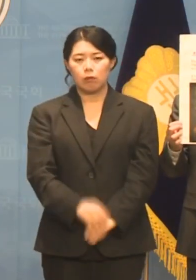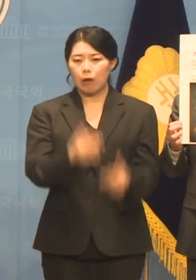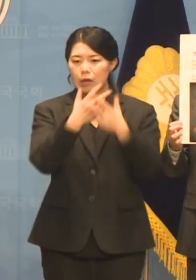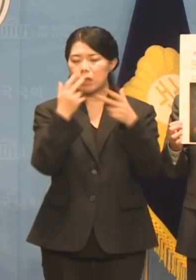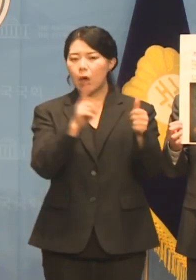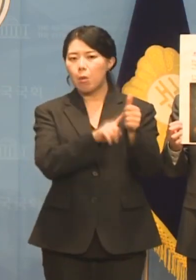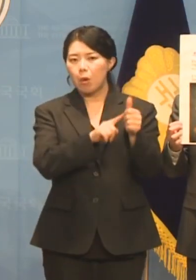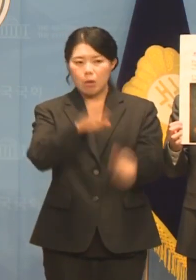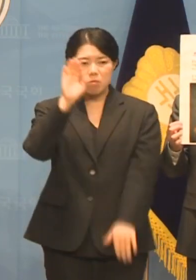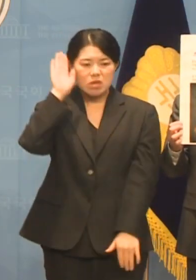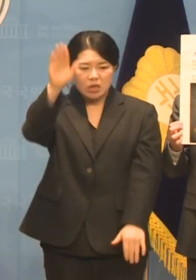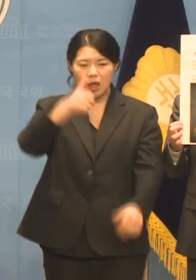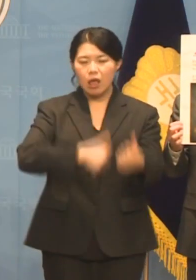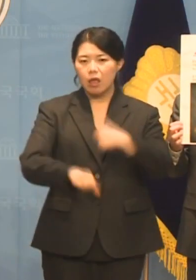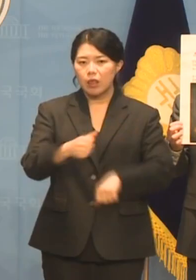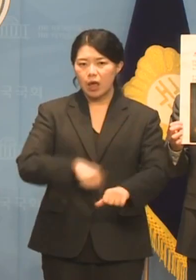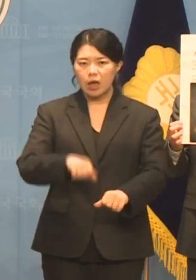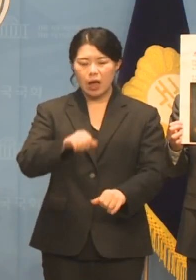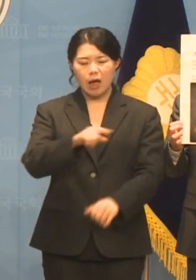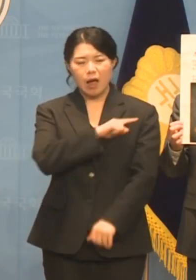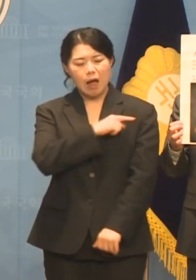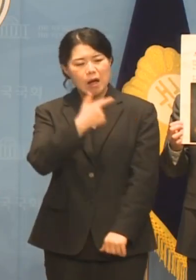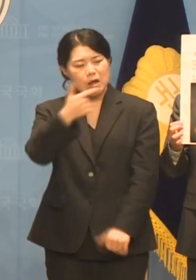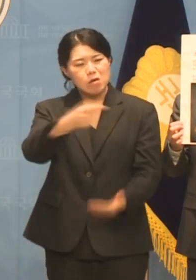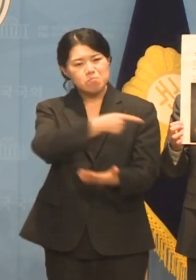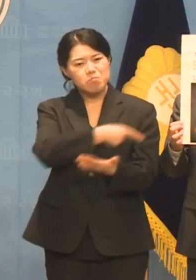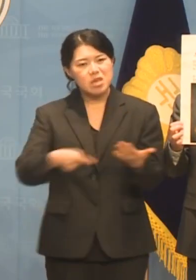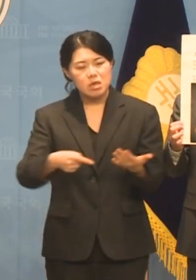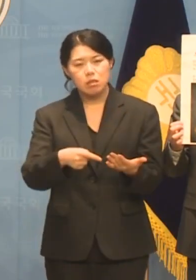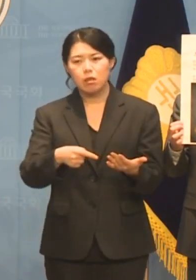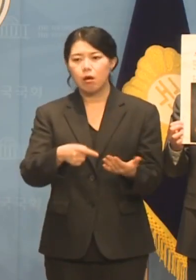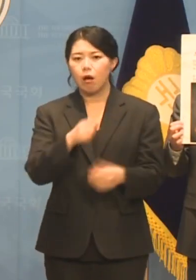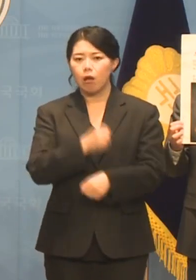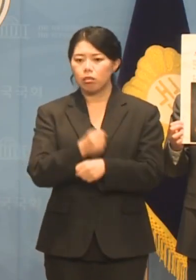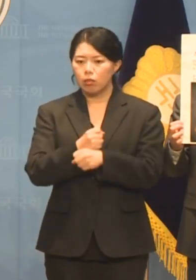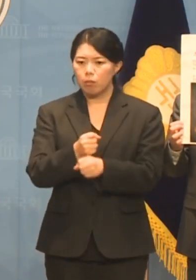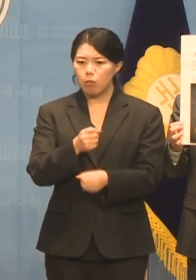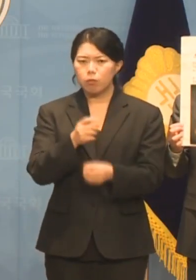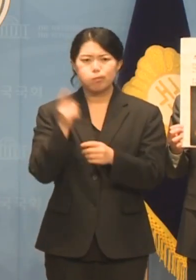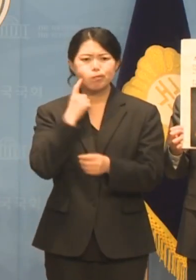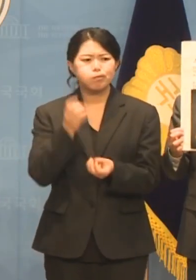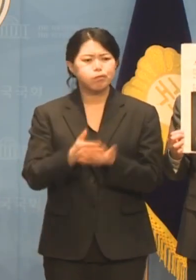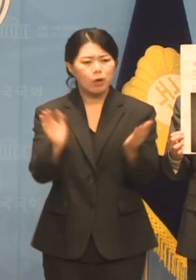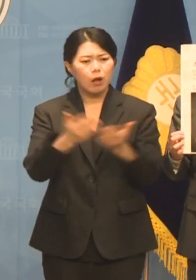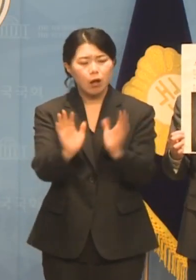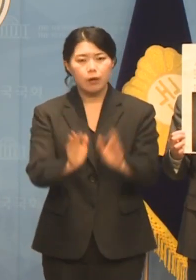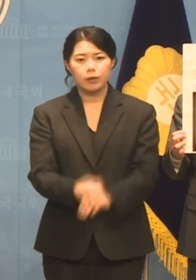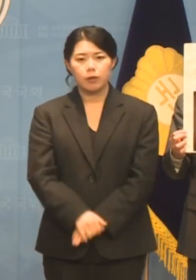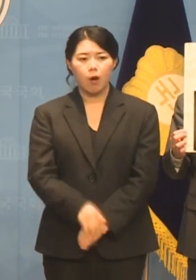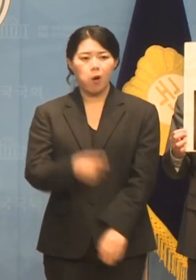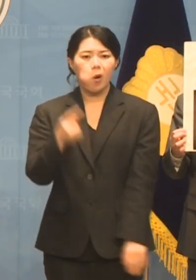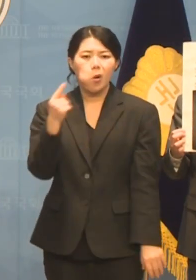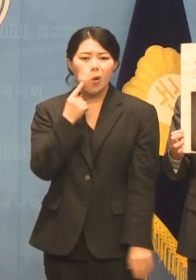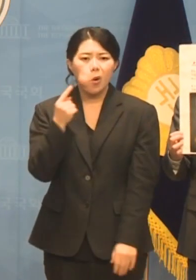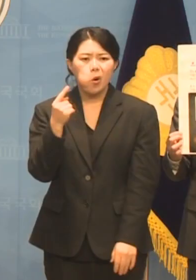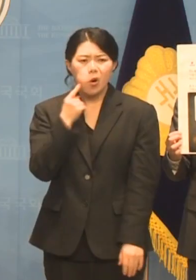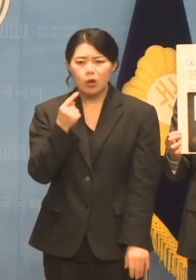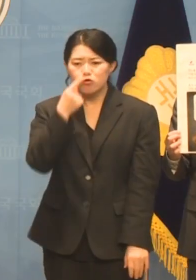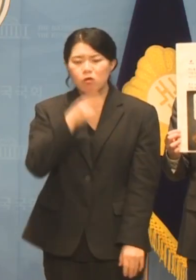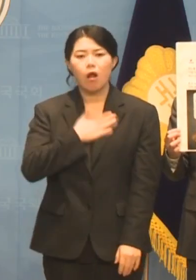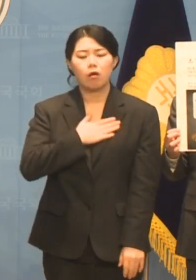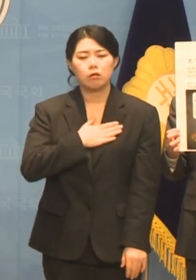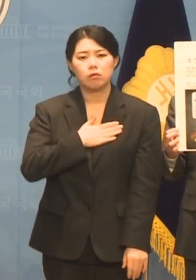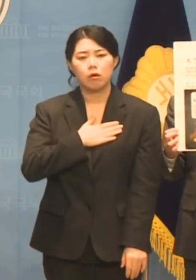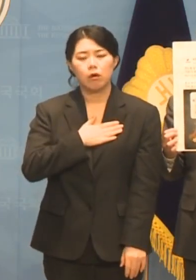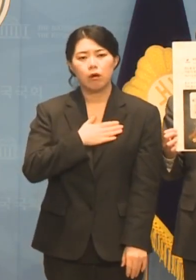자체가 미래 세대의 가장 큰 빚이다라는 가짜 뉴스를 유포했습니다. 가짜 계정인 줄 알았습니다.